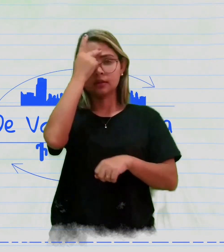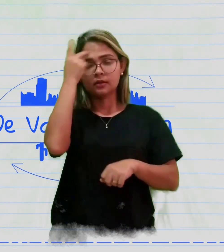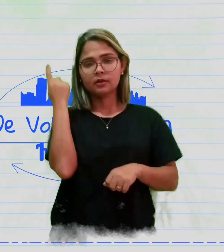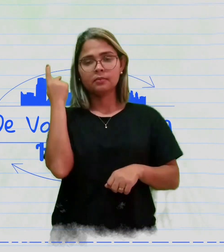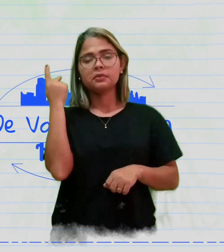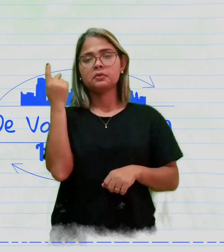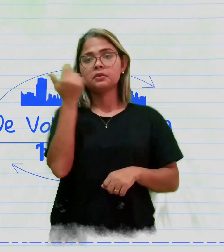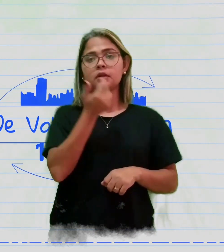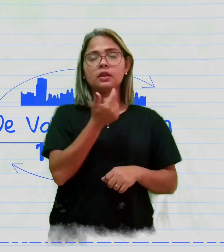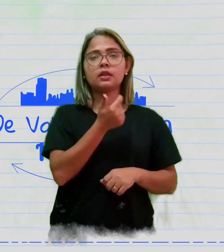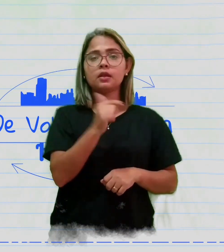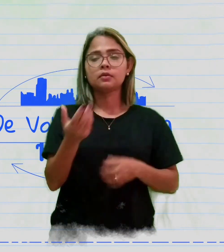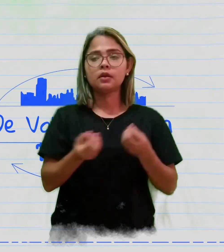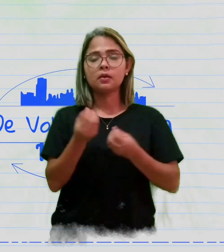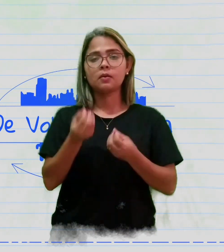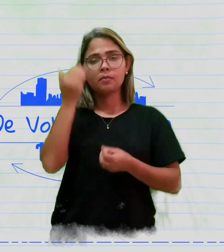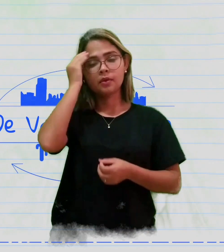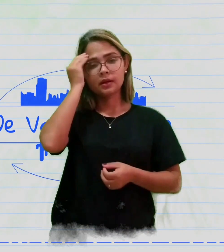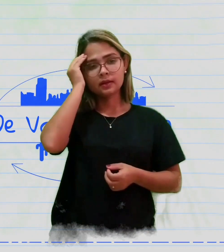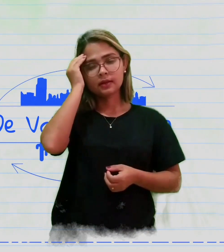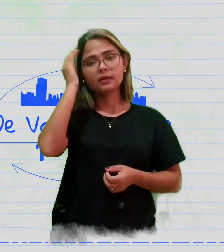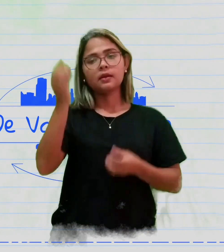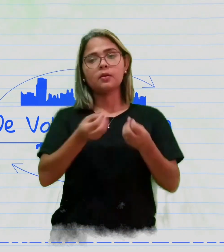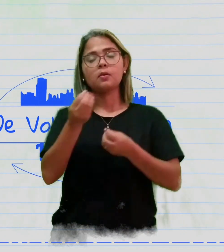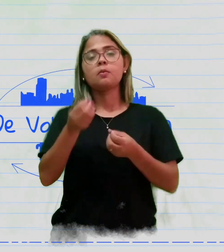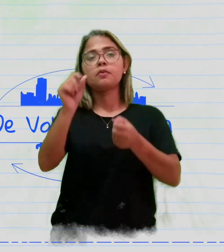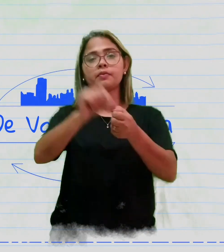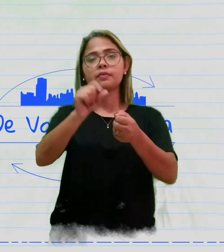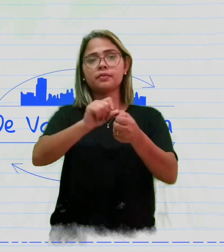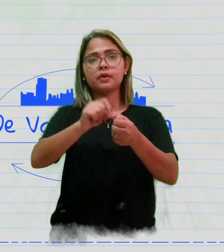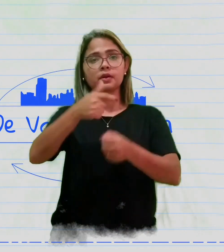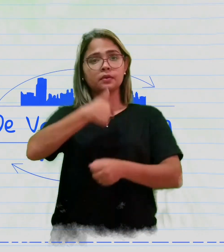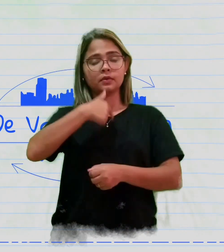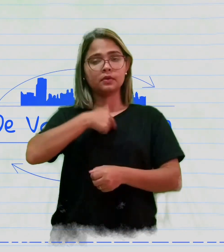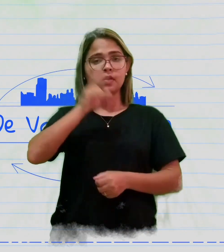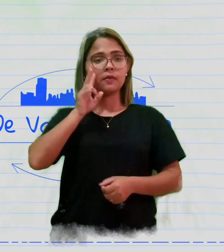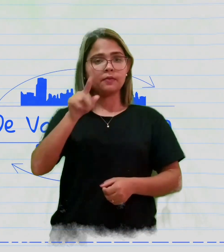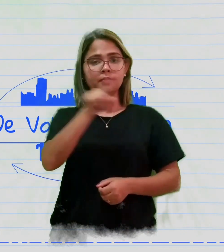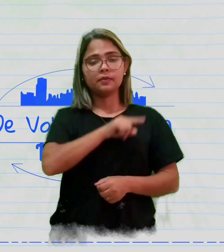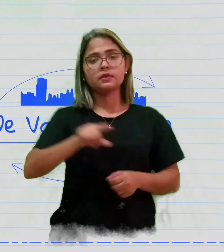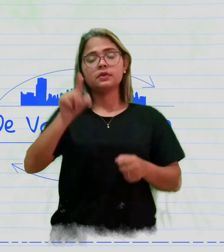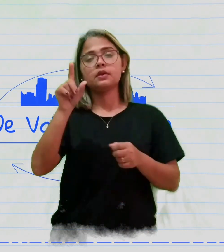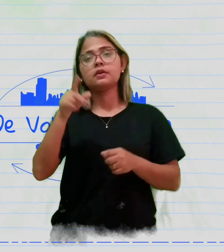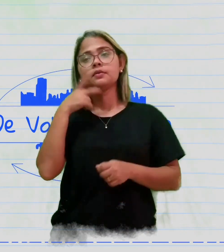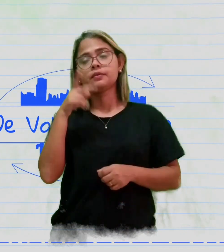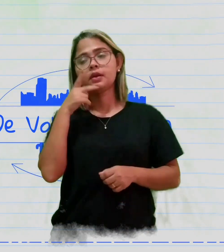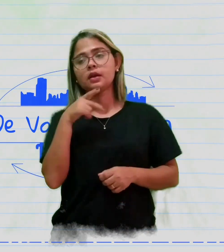fiquei, gente, como foi que as meninas fizeram isso? Foi muita gambiarra. Pronto, eu como ouvideira,